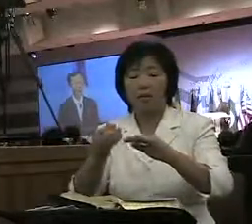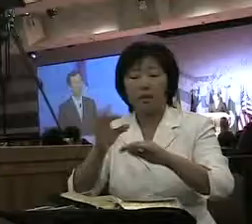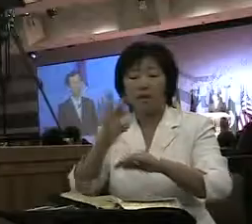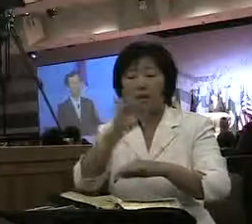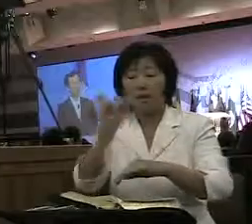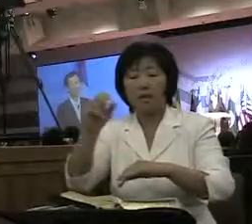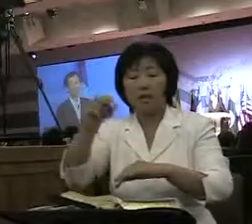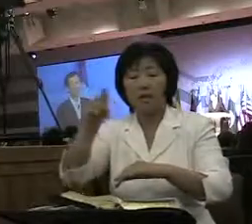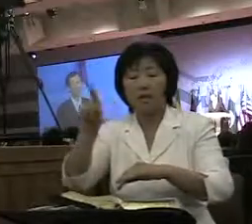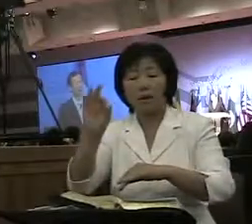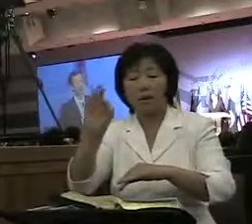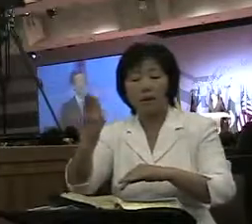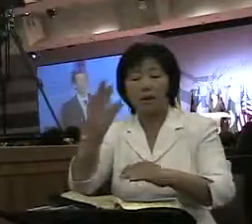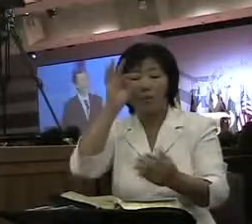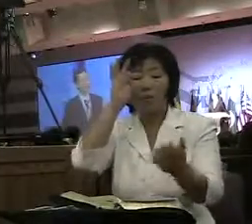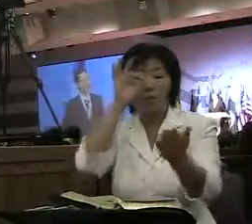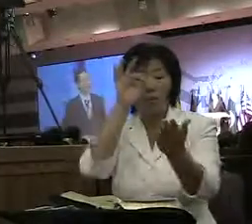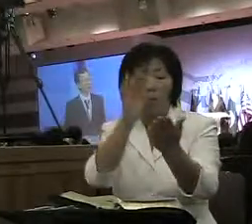됩니다.